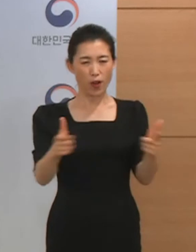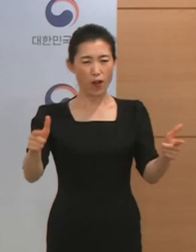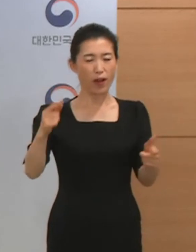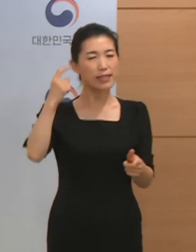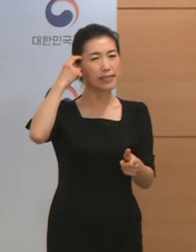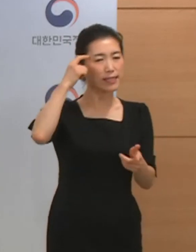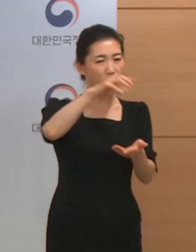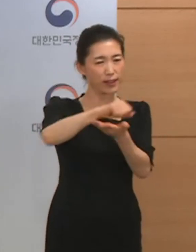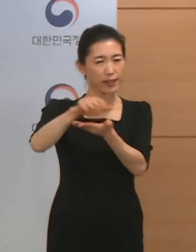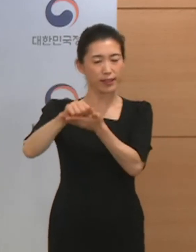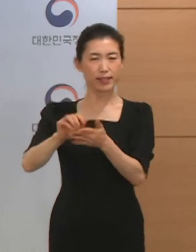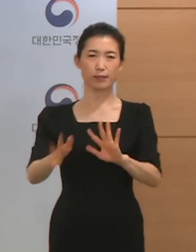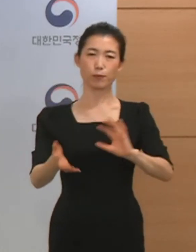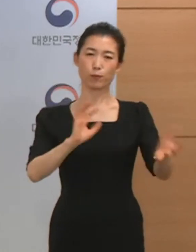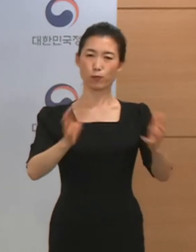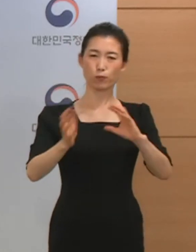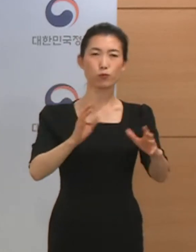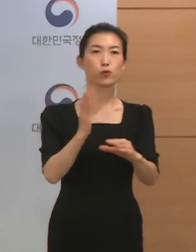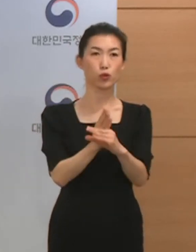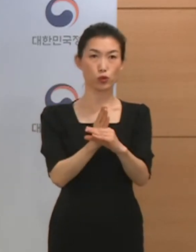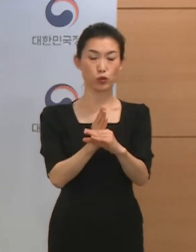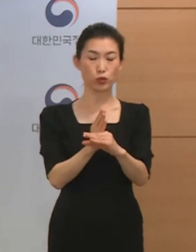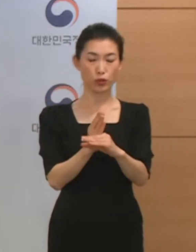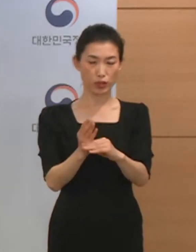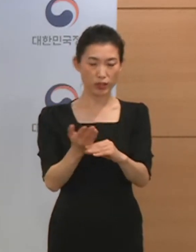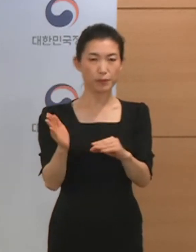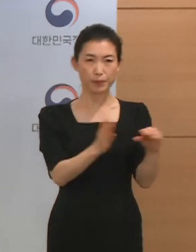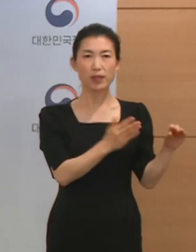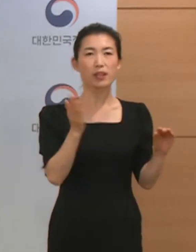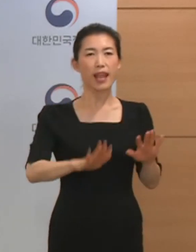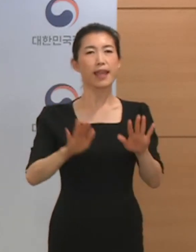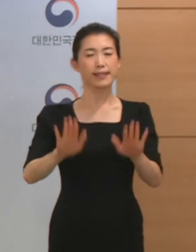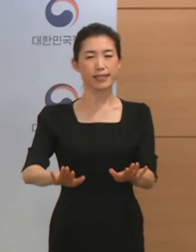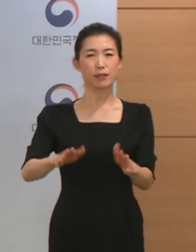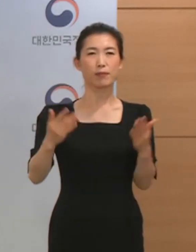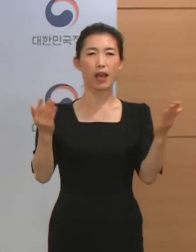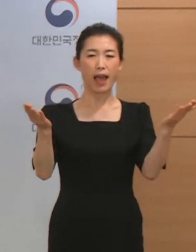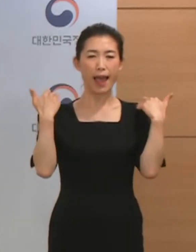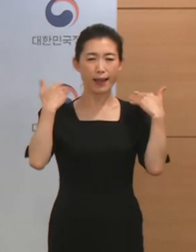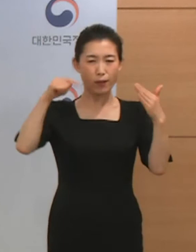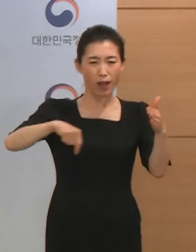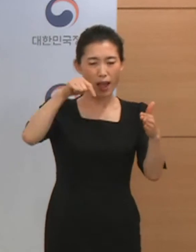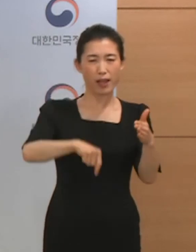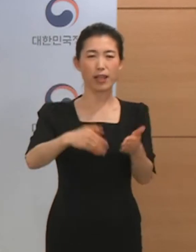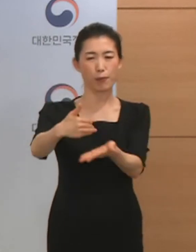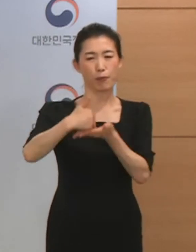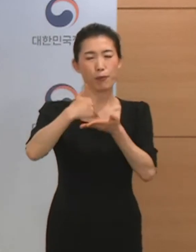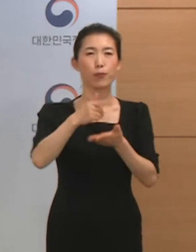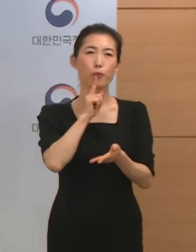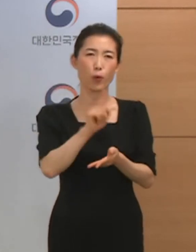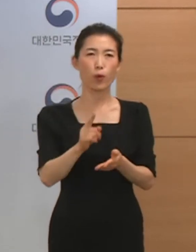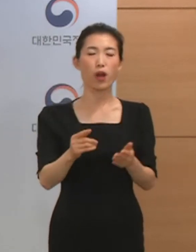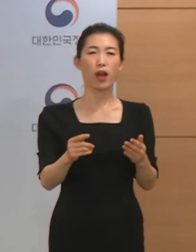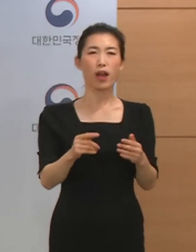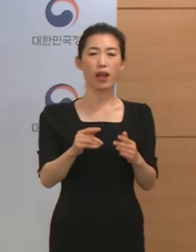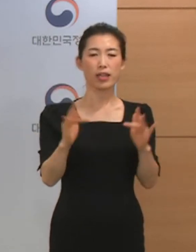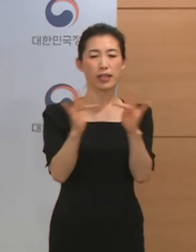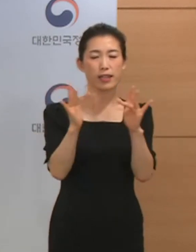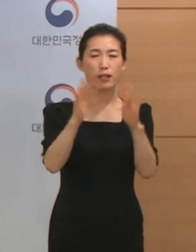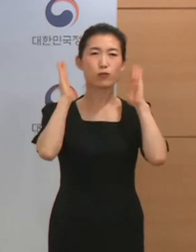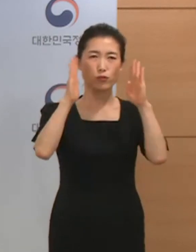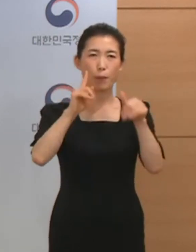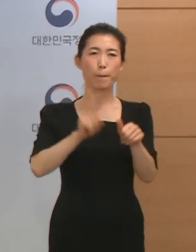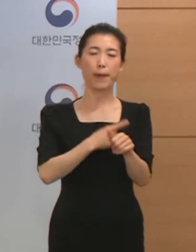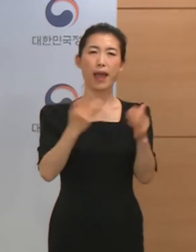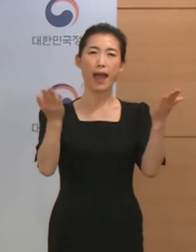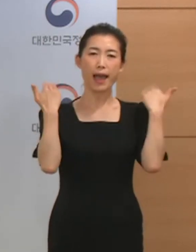논의를 하고 있는 중입니다. 다만 교육계 현장에서는 현재 교육 격차의 발생 문제나 교육을 통한